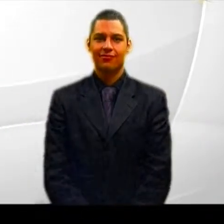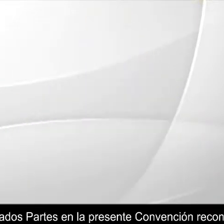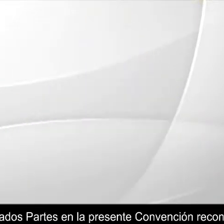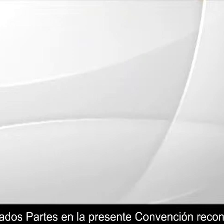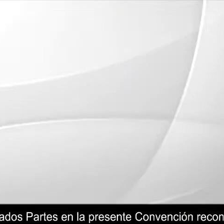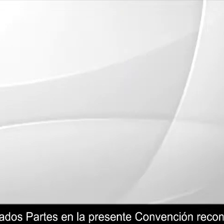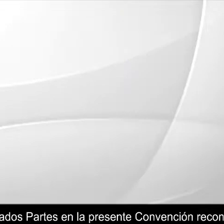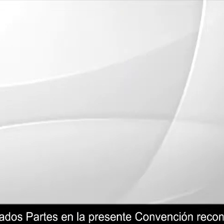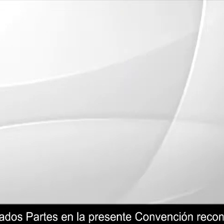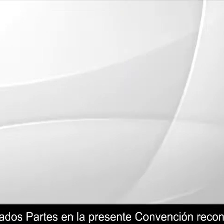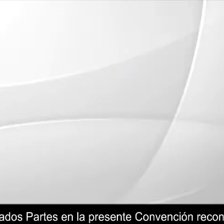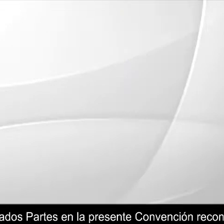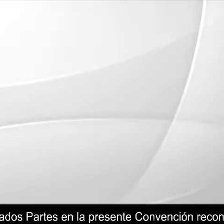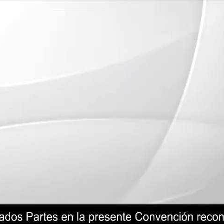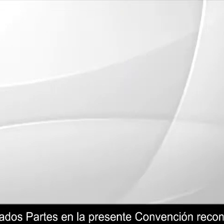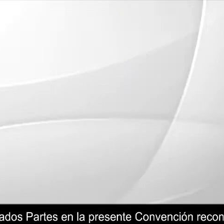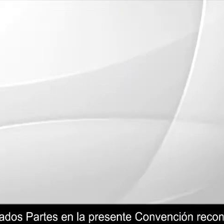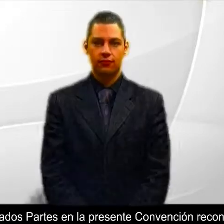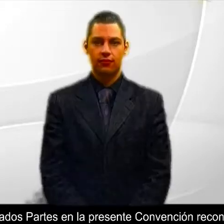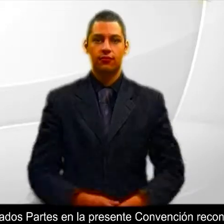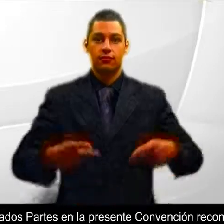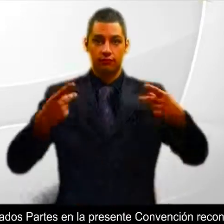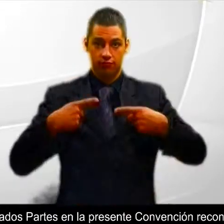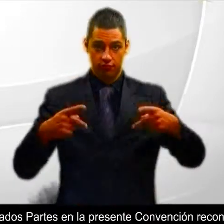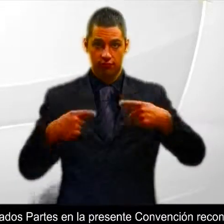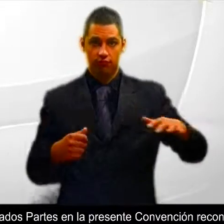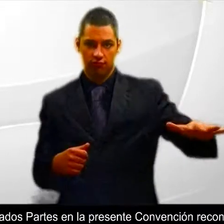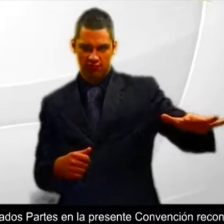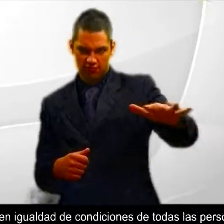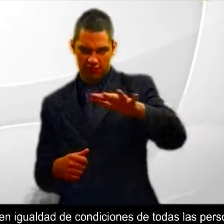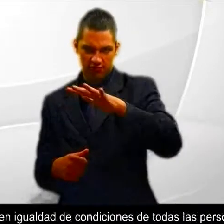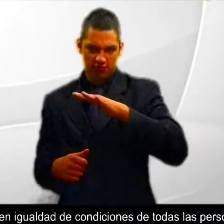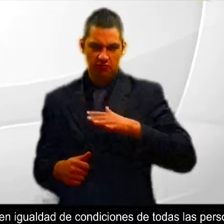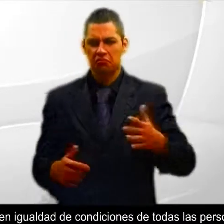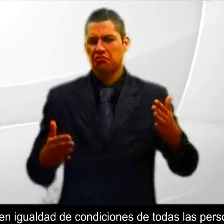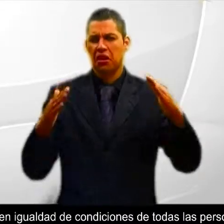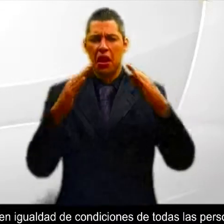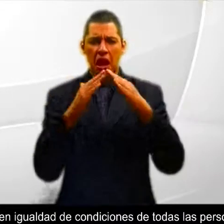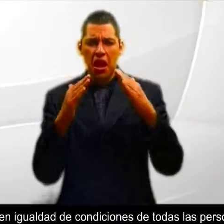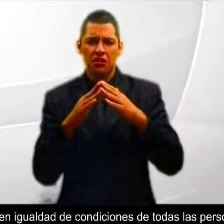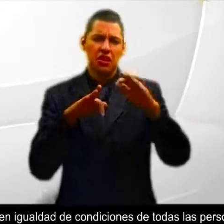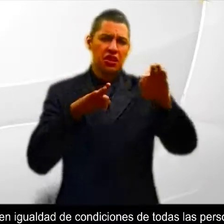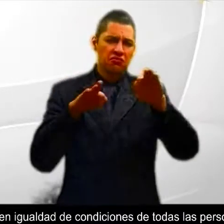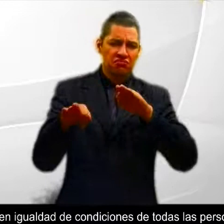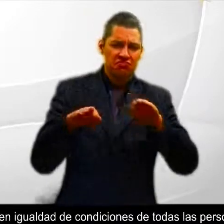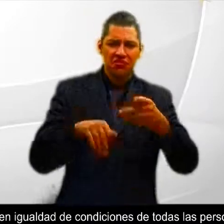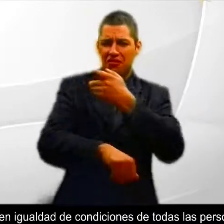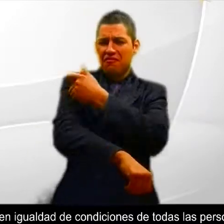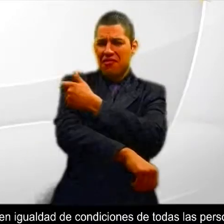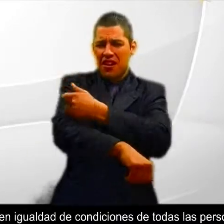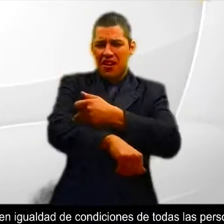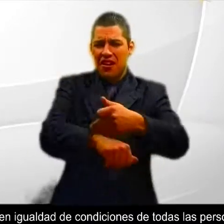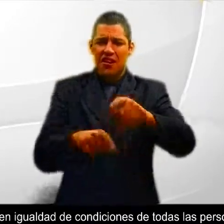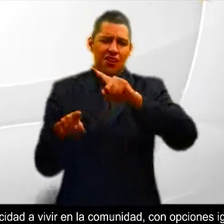los estados partes de la presente convención reconocen el derecho en igualdad de condiciones de todas las personas con